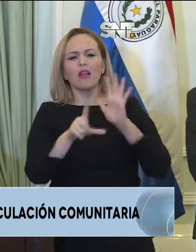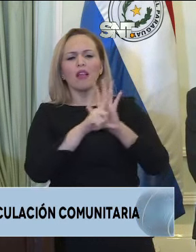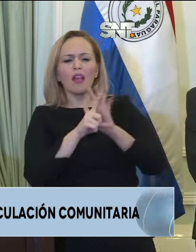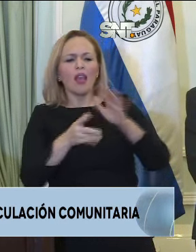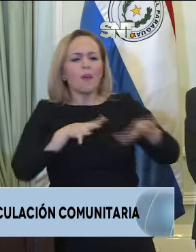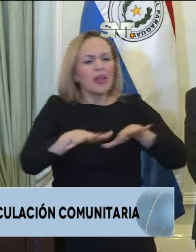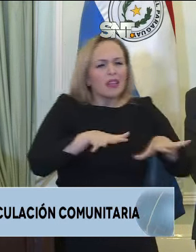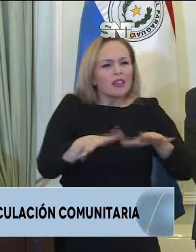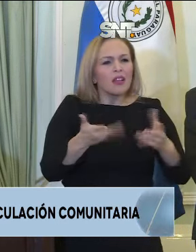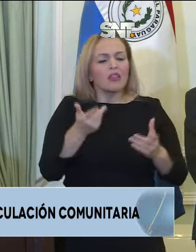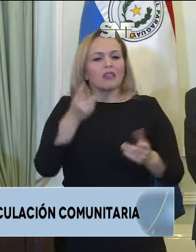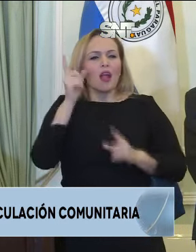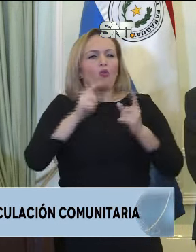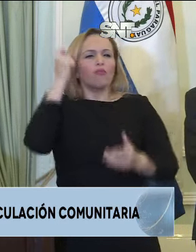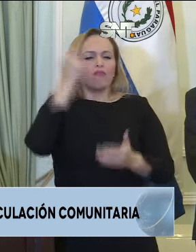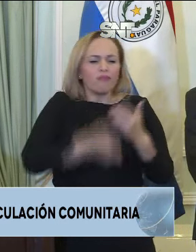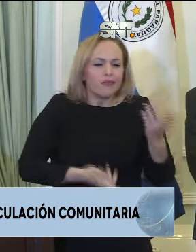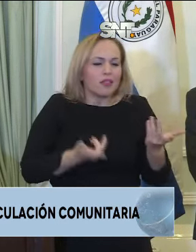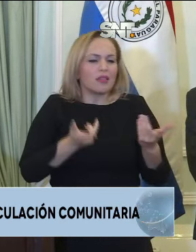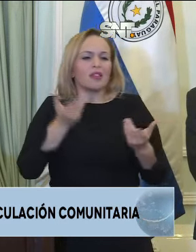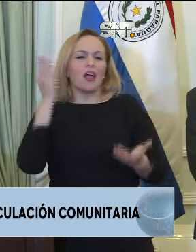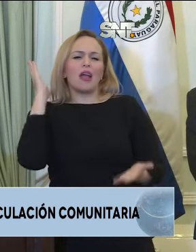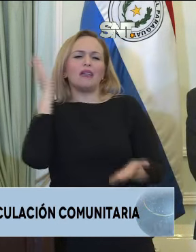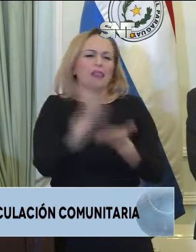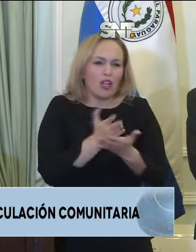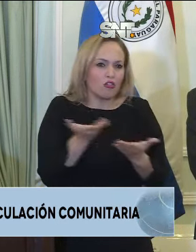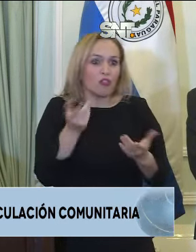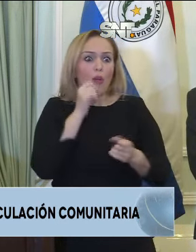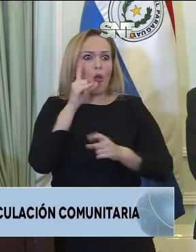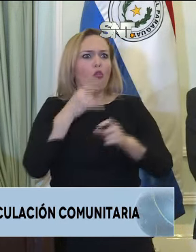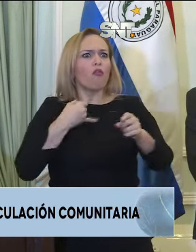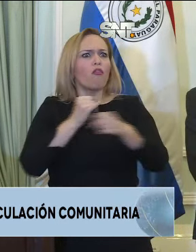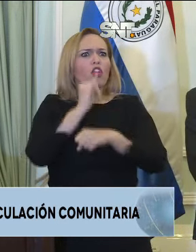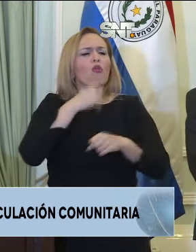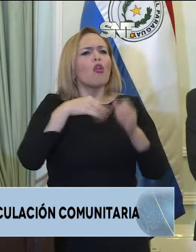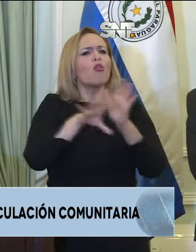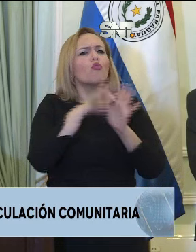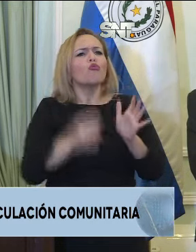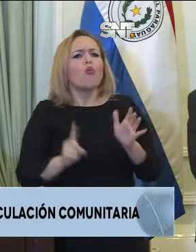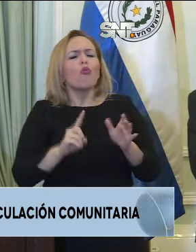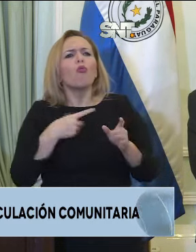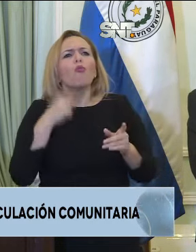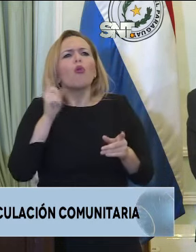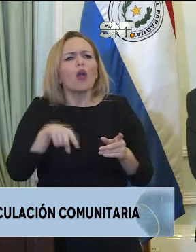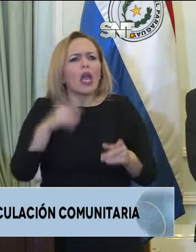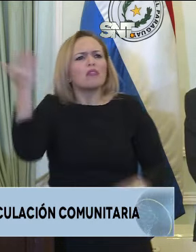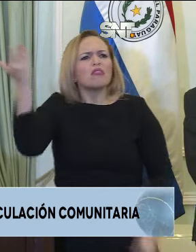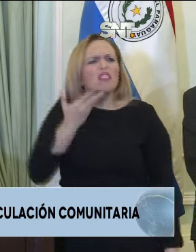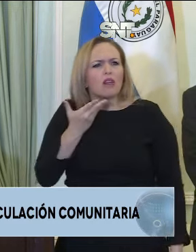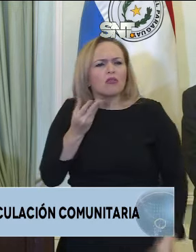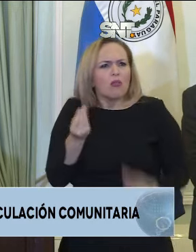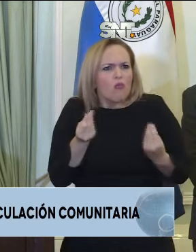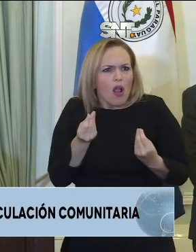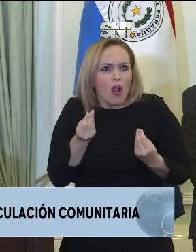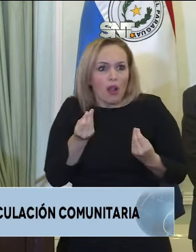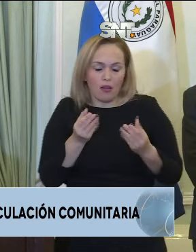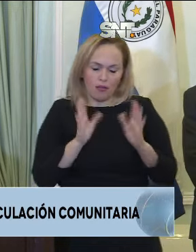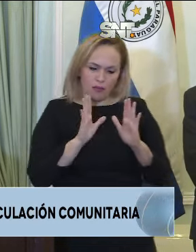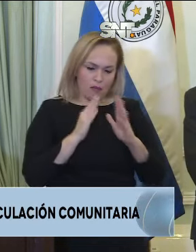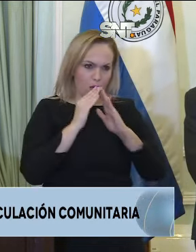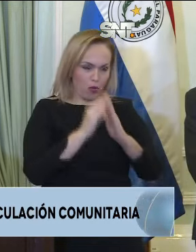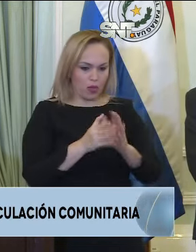administrativa y penalmente, a la que se exponen las personas que violen esta disposición de circulación. Bueno, siempre y cuando